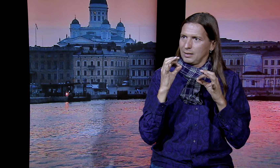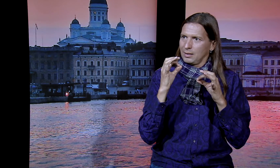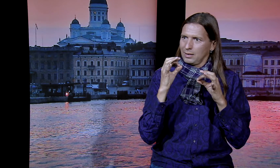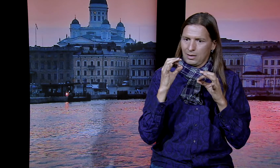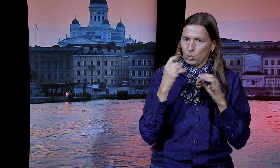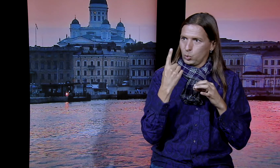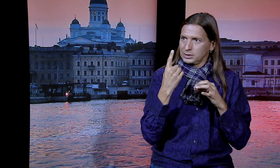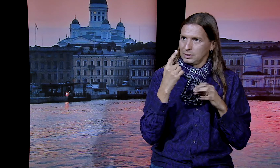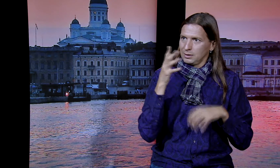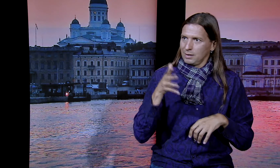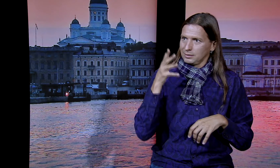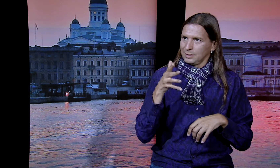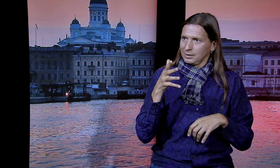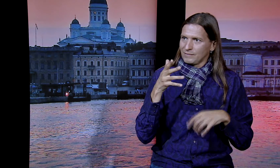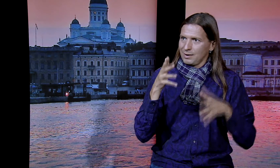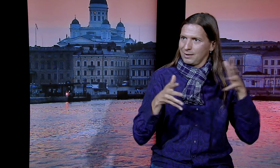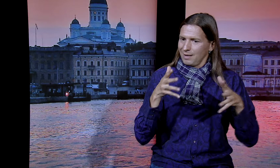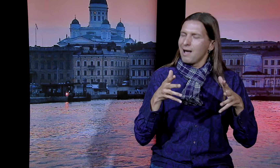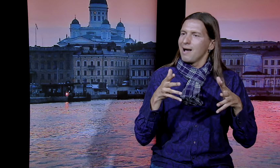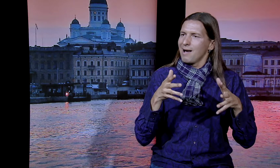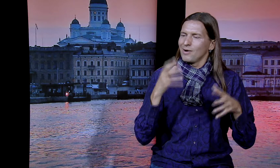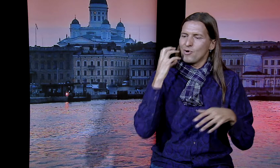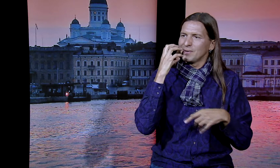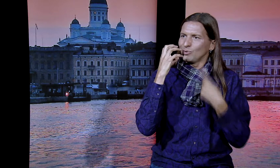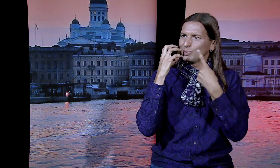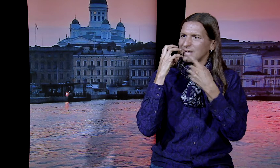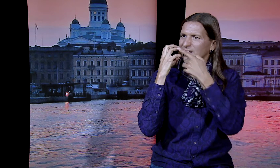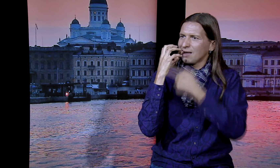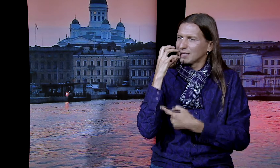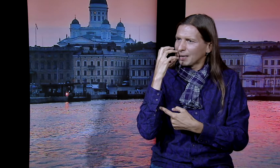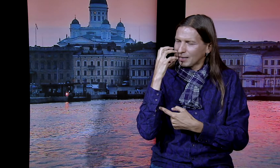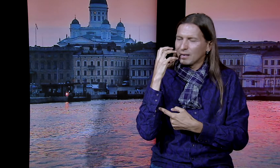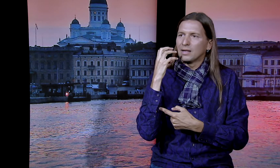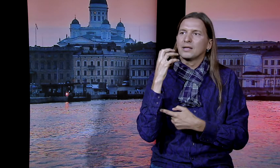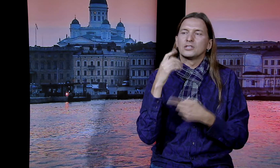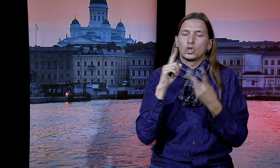Omena viittoma tehdään yhdellä kädellä. Viittomat voivat olla myös kaksikätisiä.